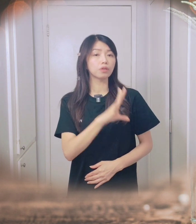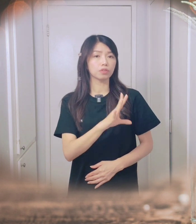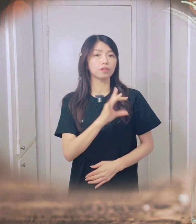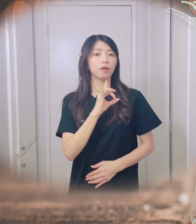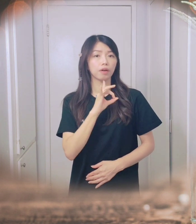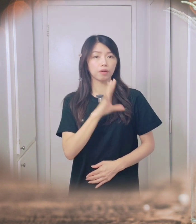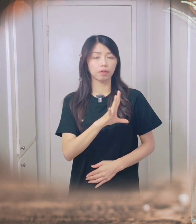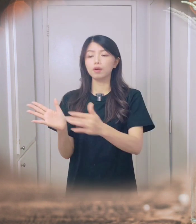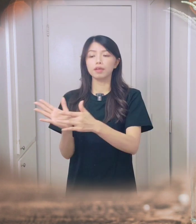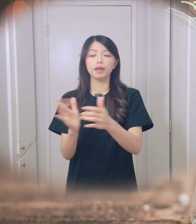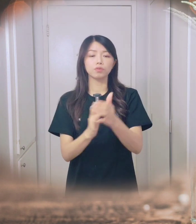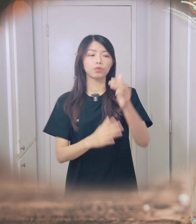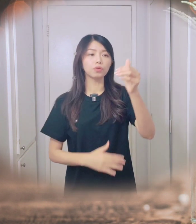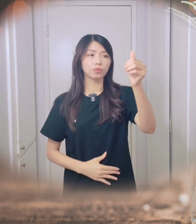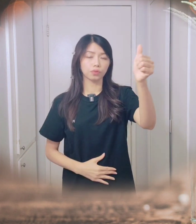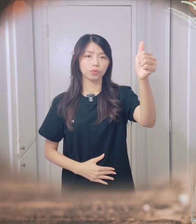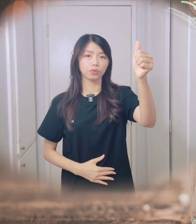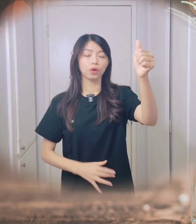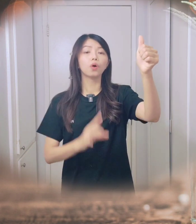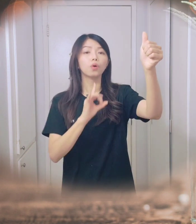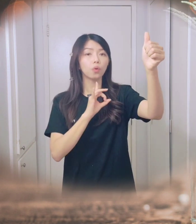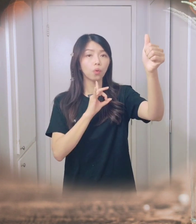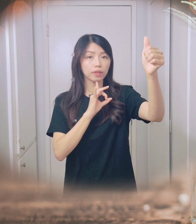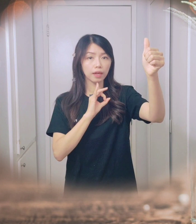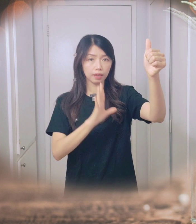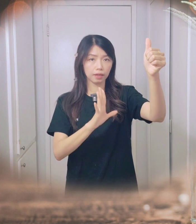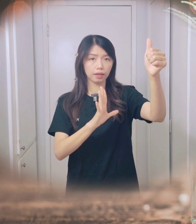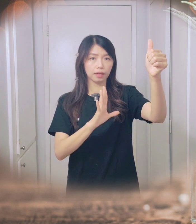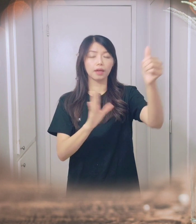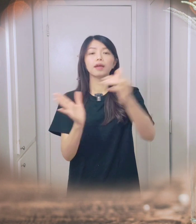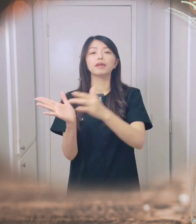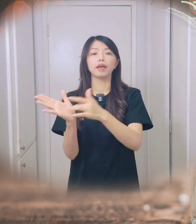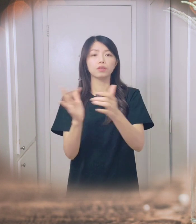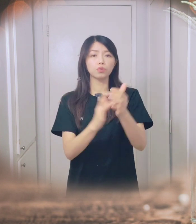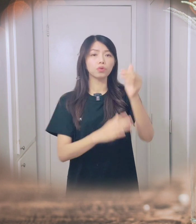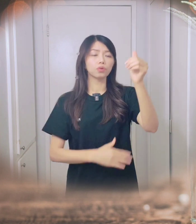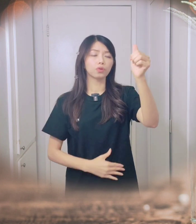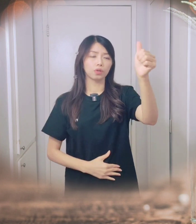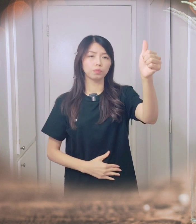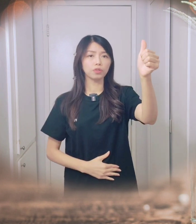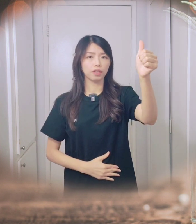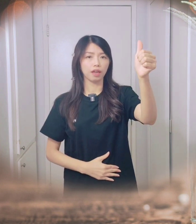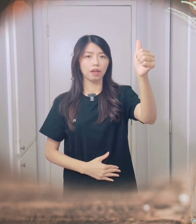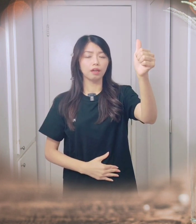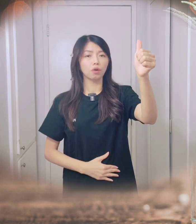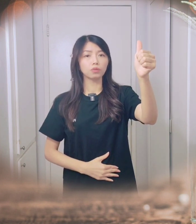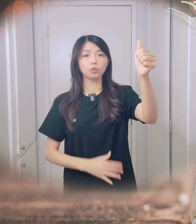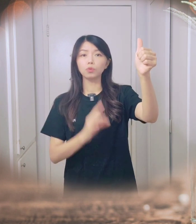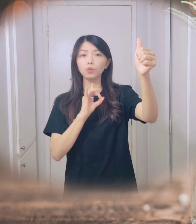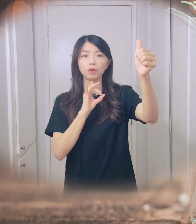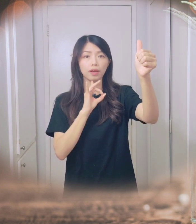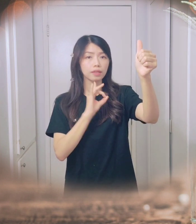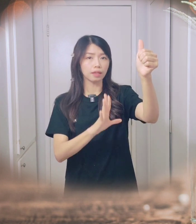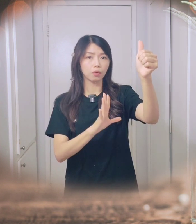손을 풀어주시는 거예요. 예수. 오직 예수 뿐이네.